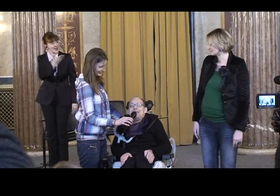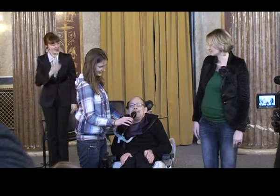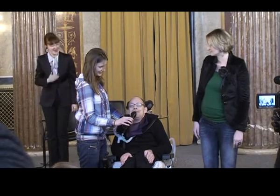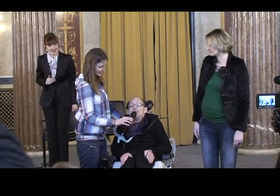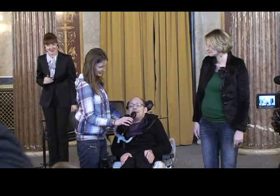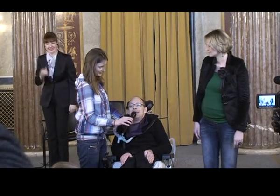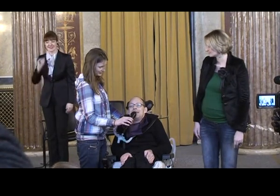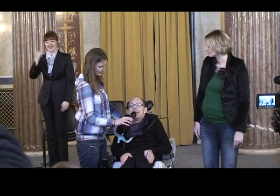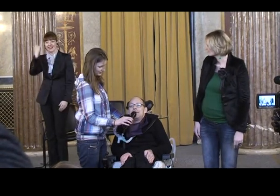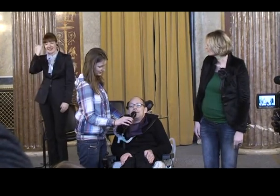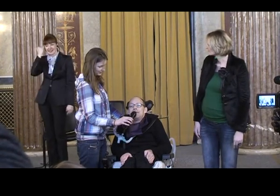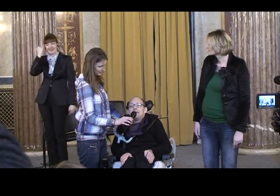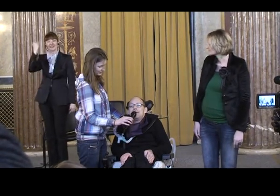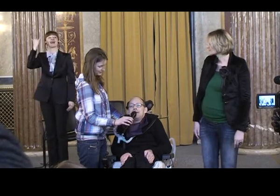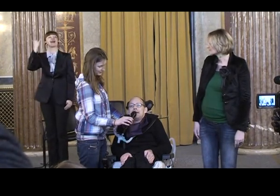Die Entscheidung, die gemeinsame